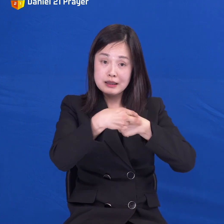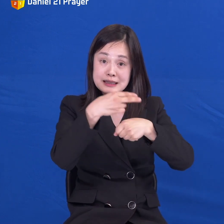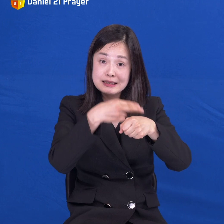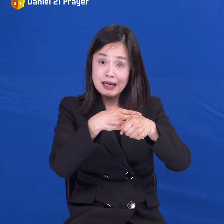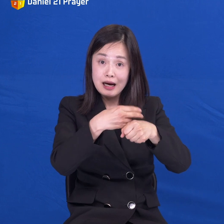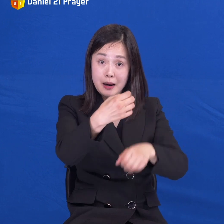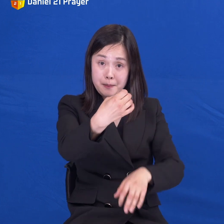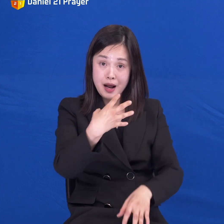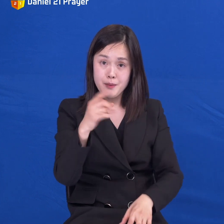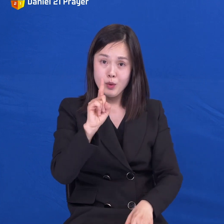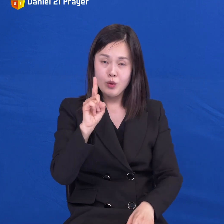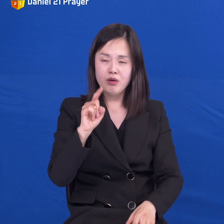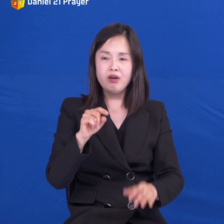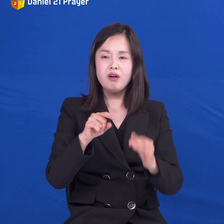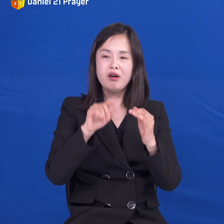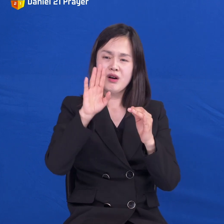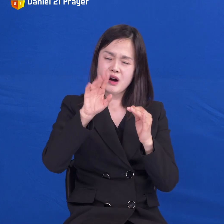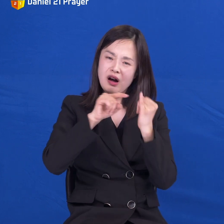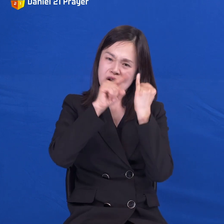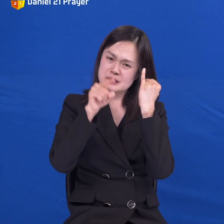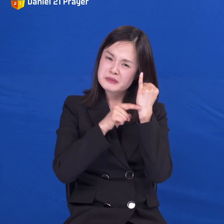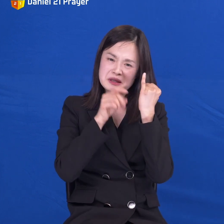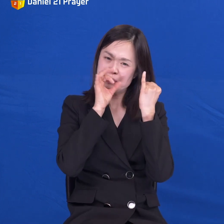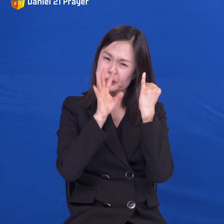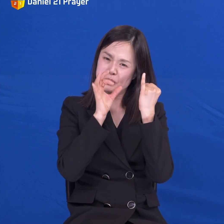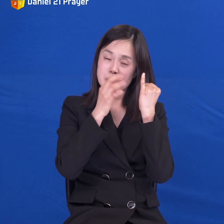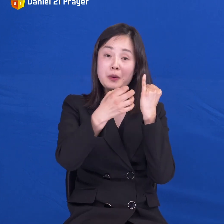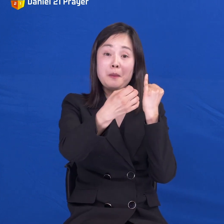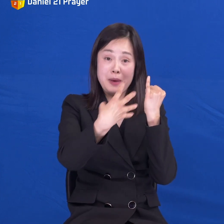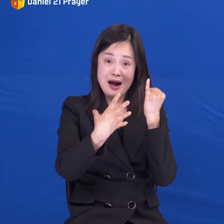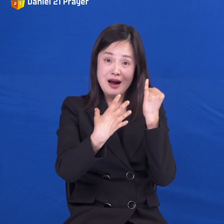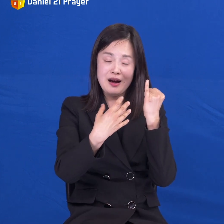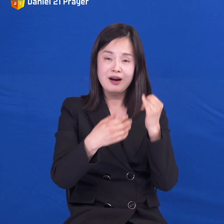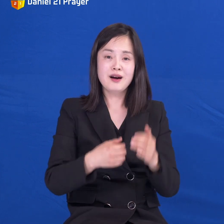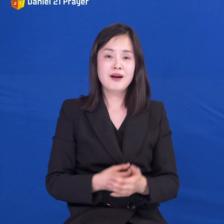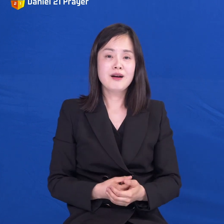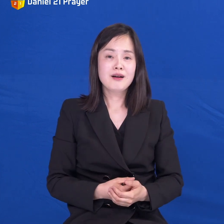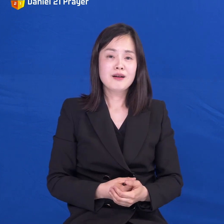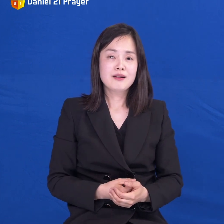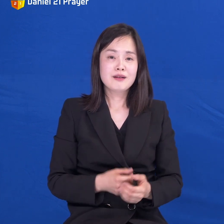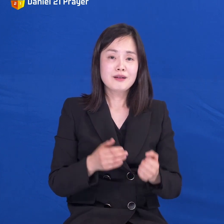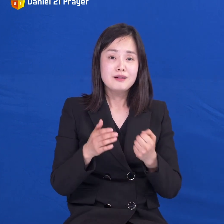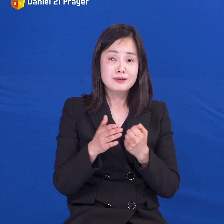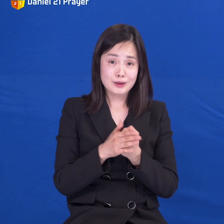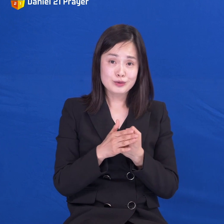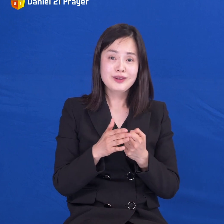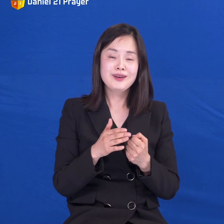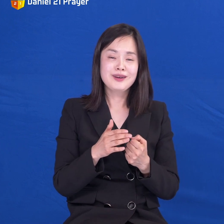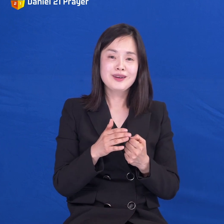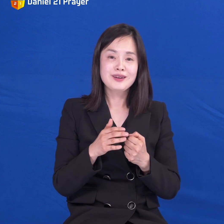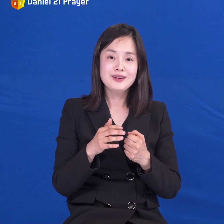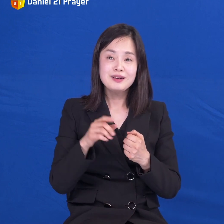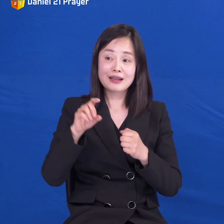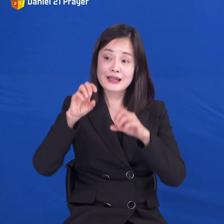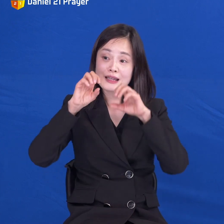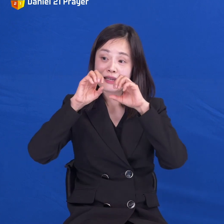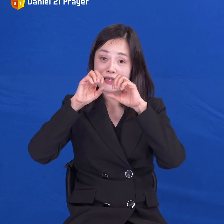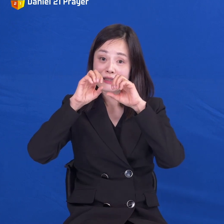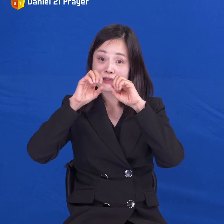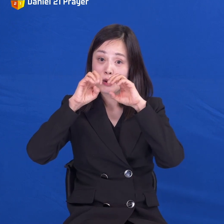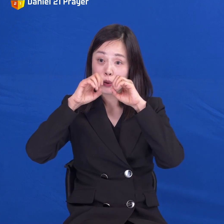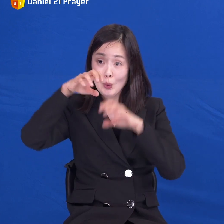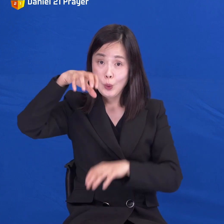여러분, 한국 사람도 되지 않습니까? 그러면 선교사님, 거기는 선교지니까 한국 땅이 아니지